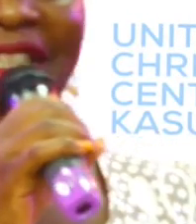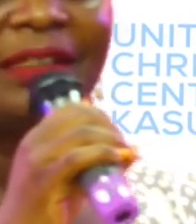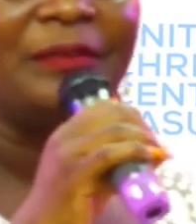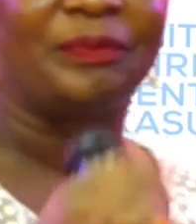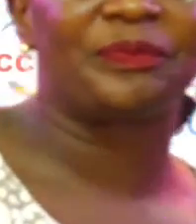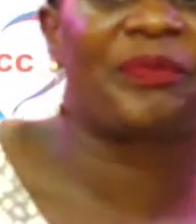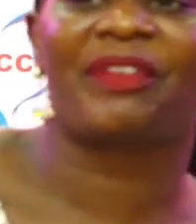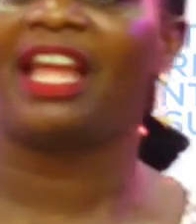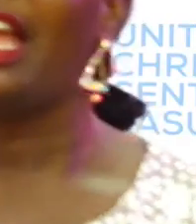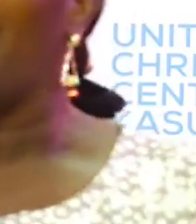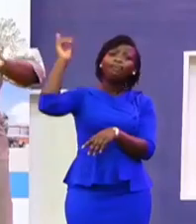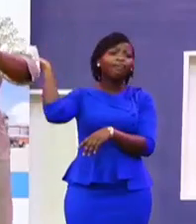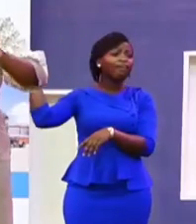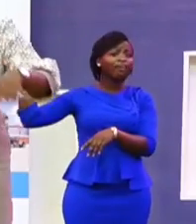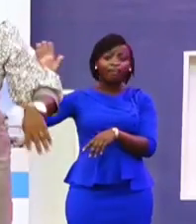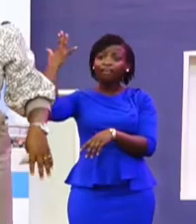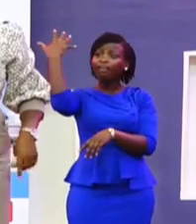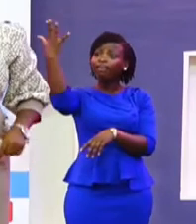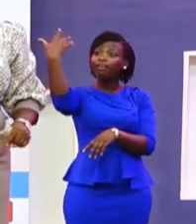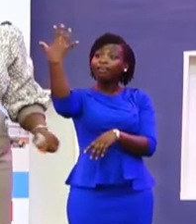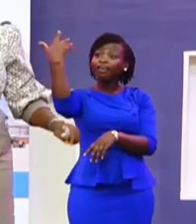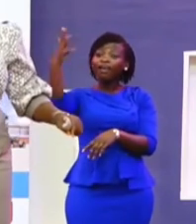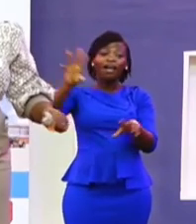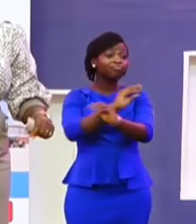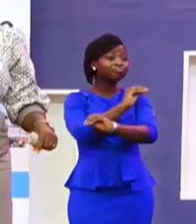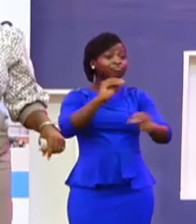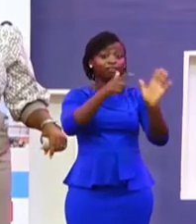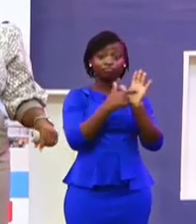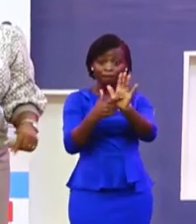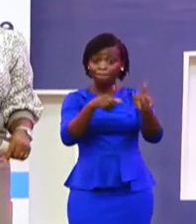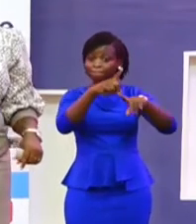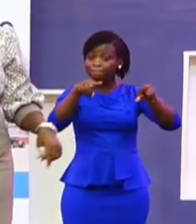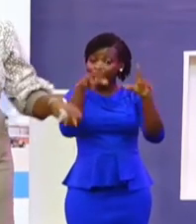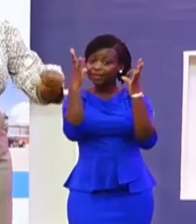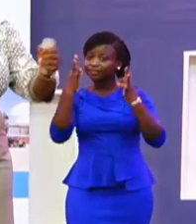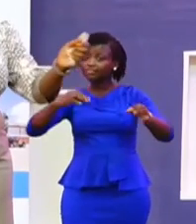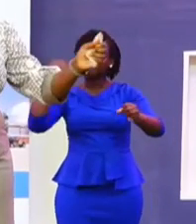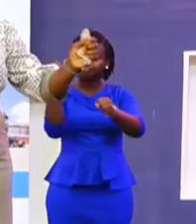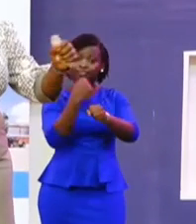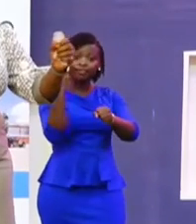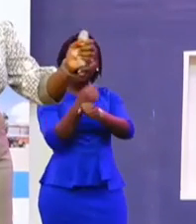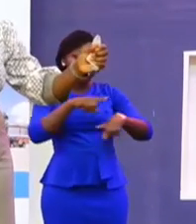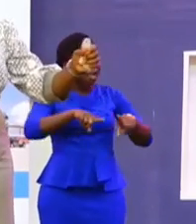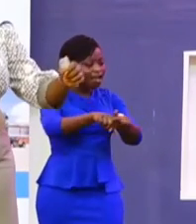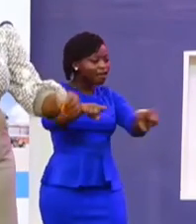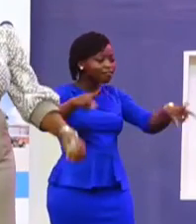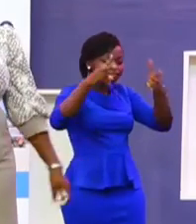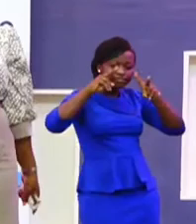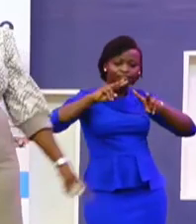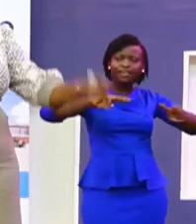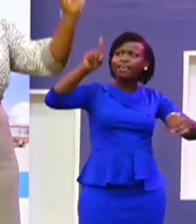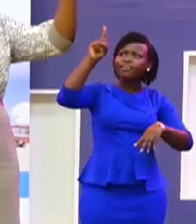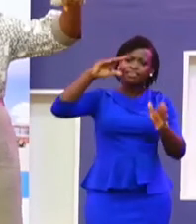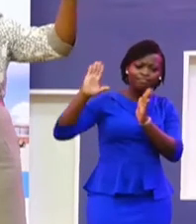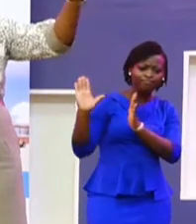Mbukono kwete kulabika Na yebi akola tumiraba na maso Ateleze za